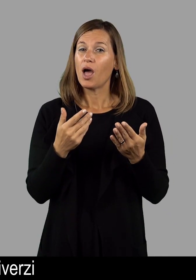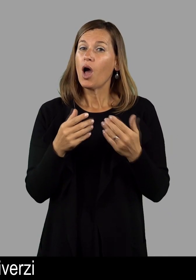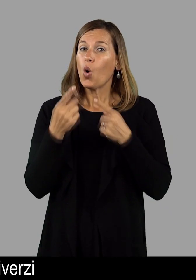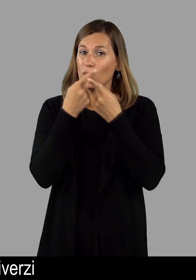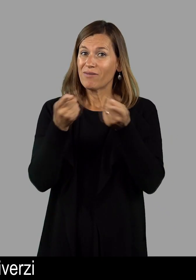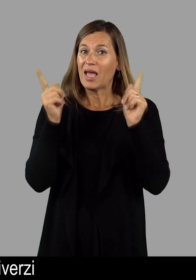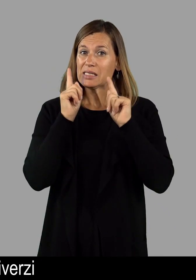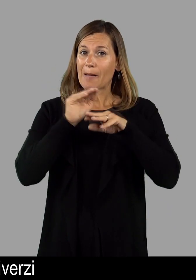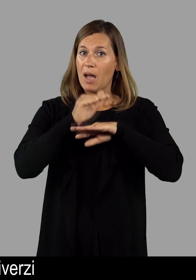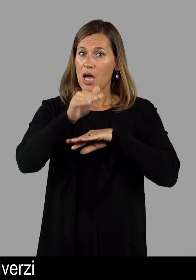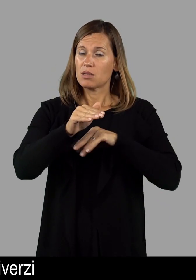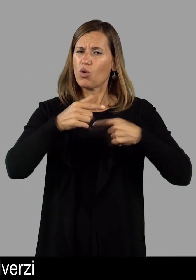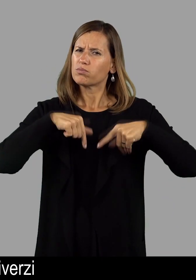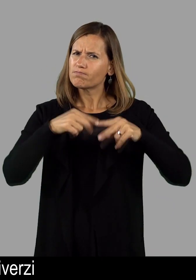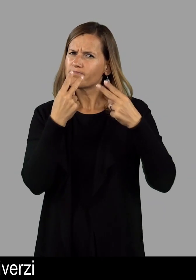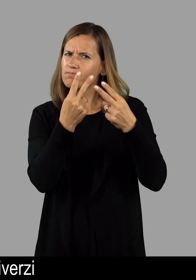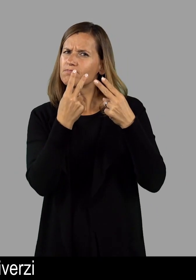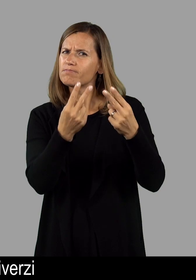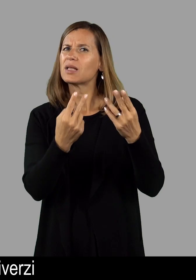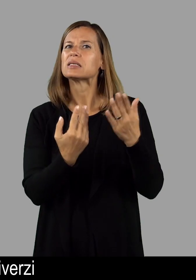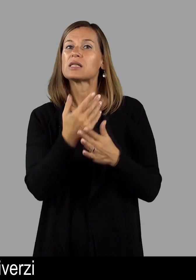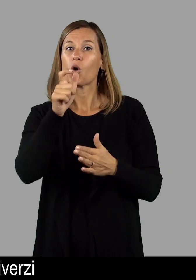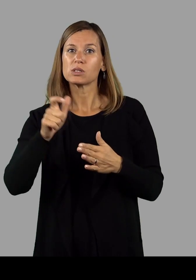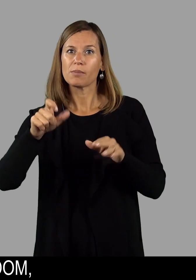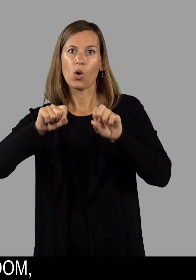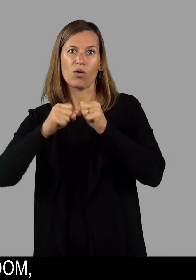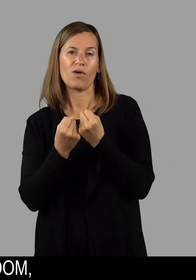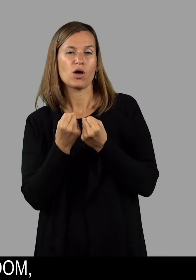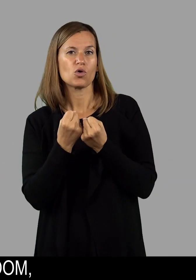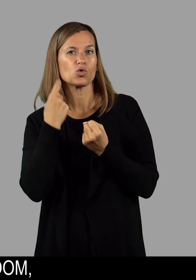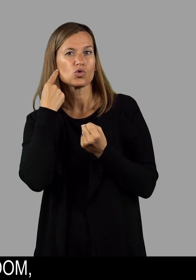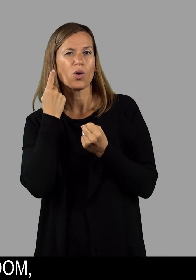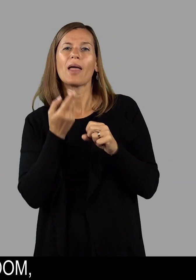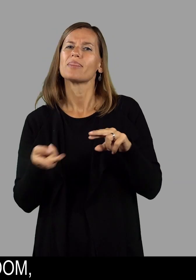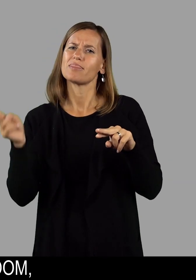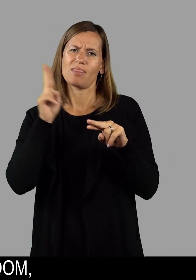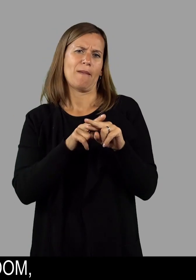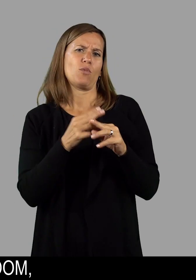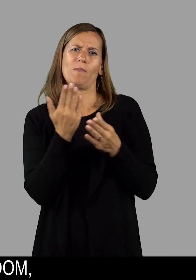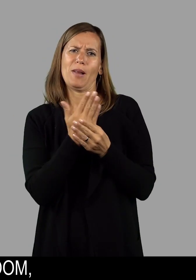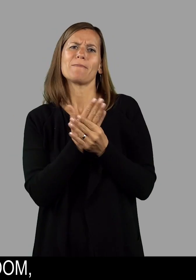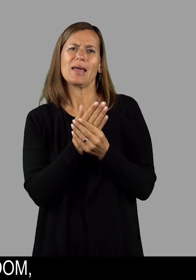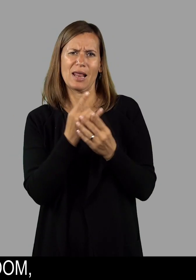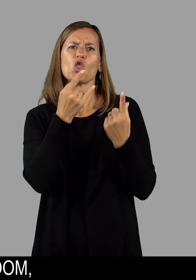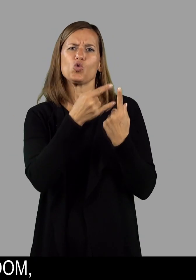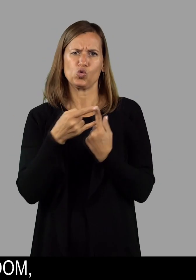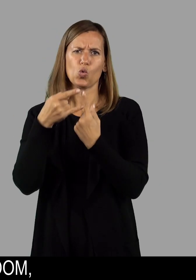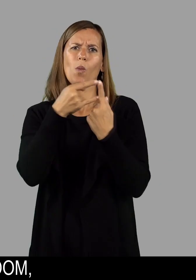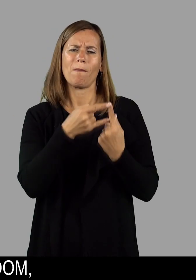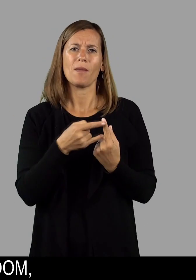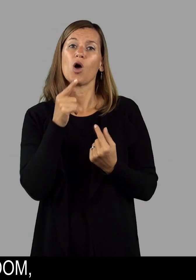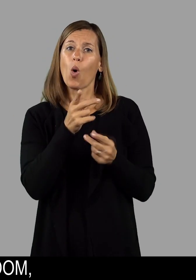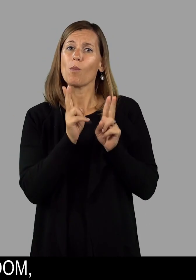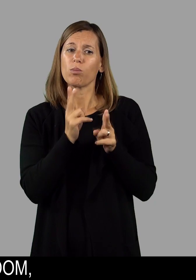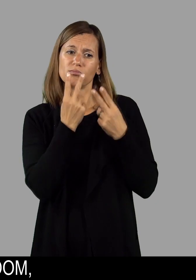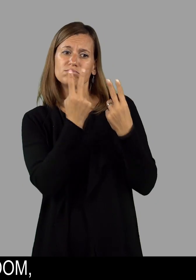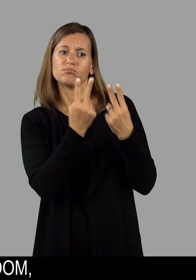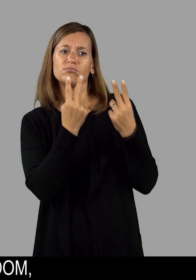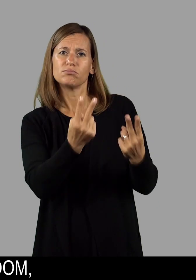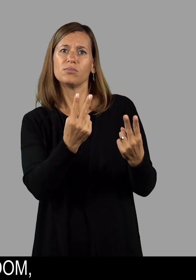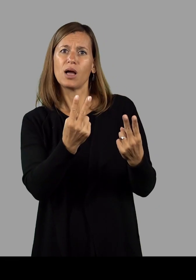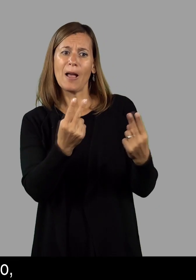Mariboru ugotovili, da je za osebe z okvaro sluha še najbolj primeren Zoom, ker omogoča